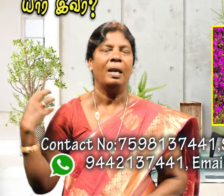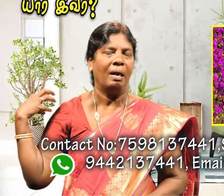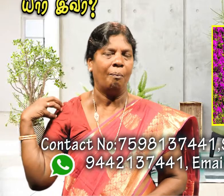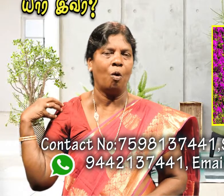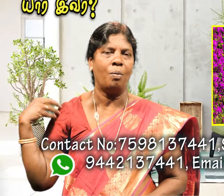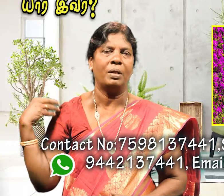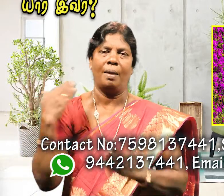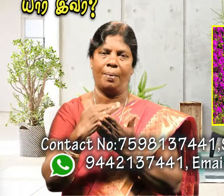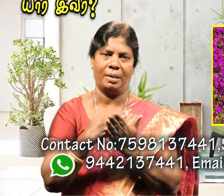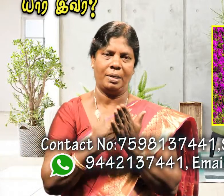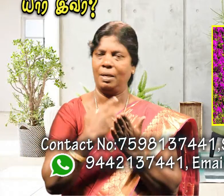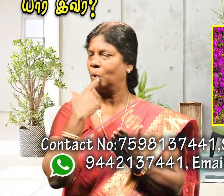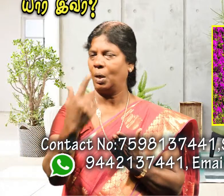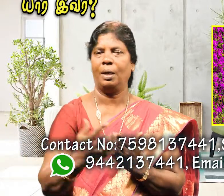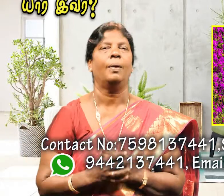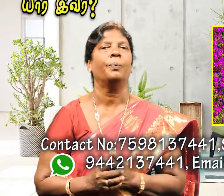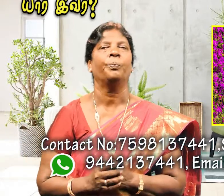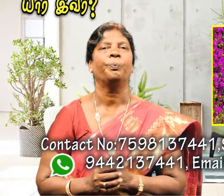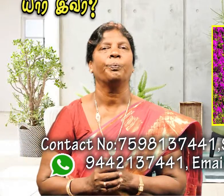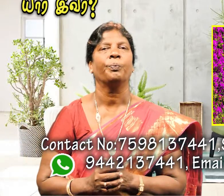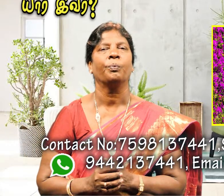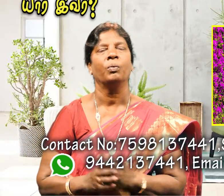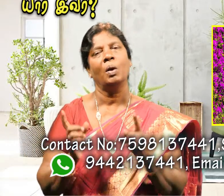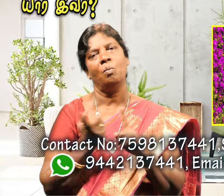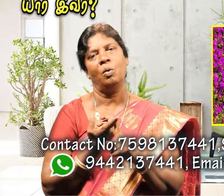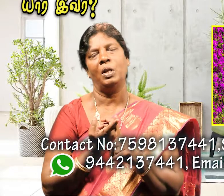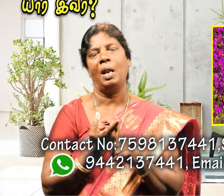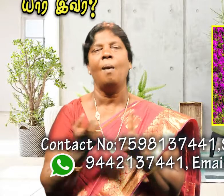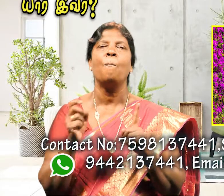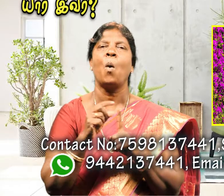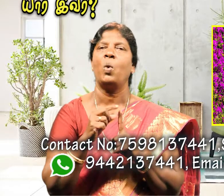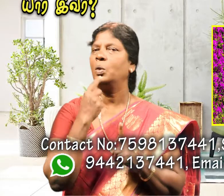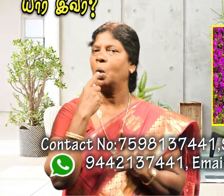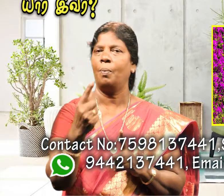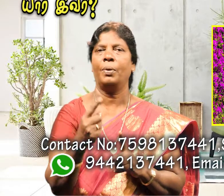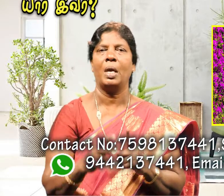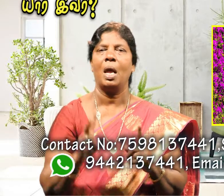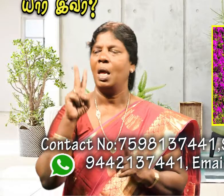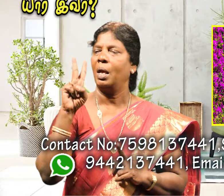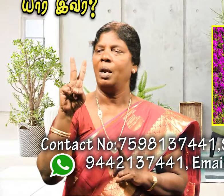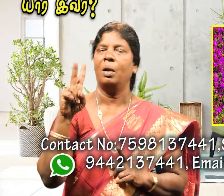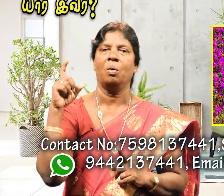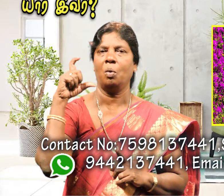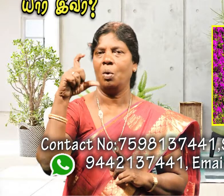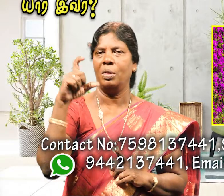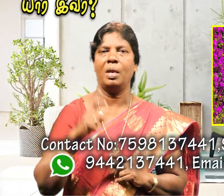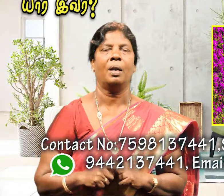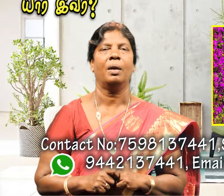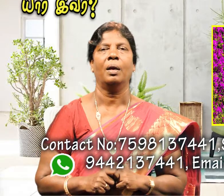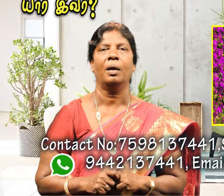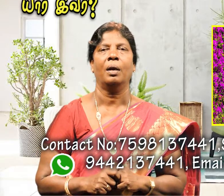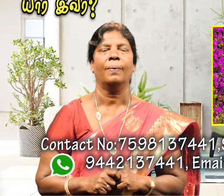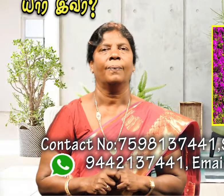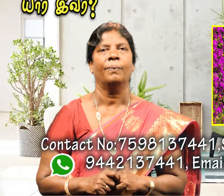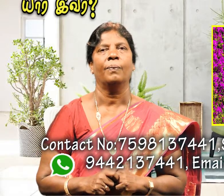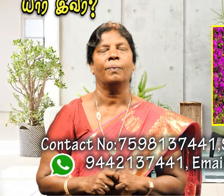சூழ்நிலைகளின் நெருக்கத்தை பற்றி அவர் சொல்லுகிறார். முதல்ல அவர் சொல்லுகிறார், 2 கொரிந்தியர்